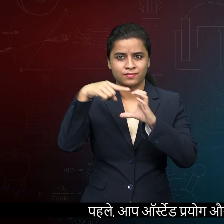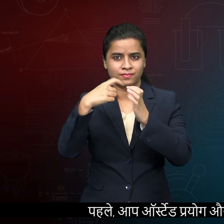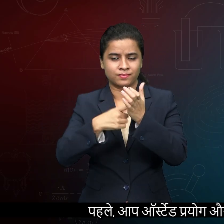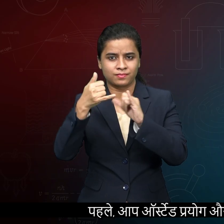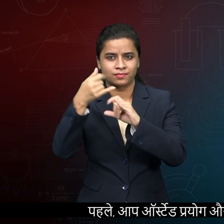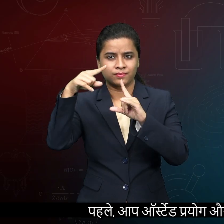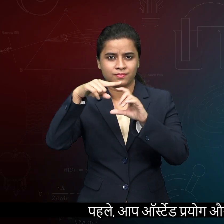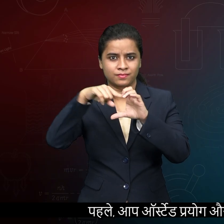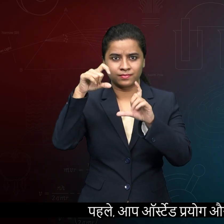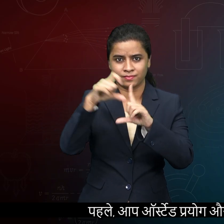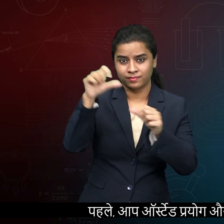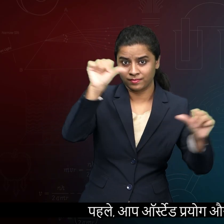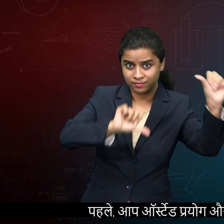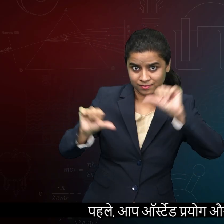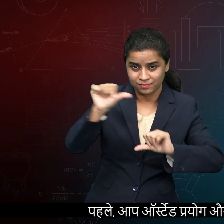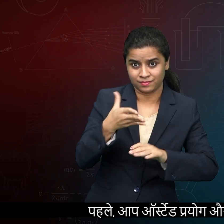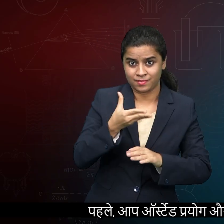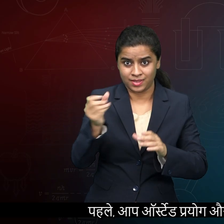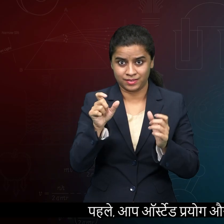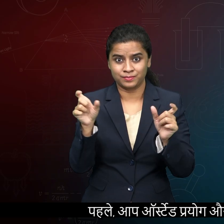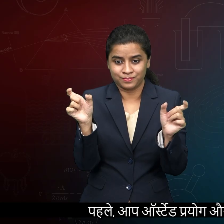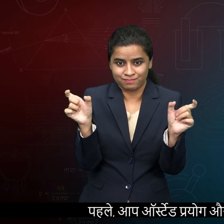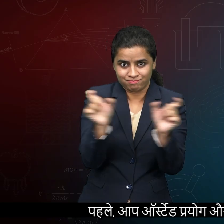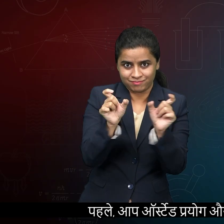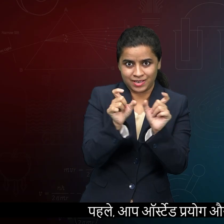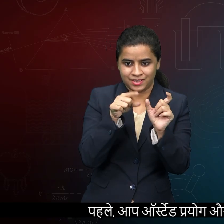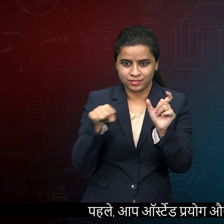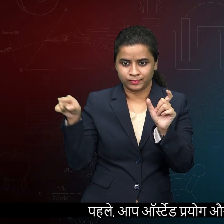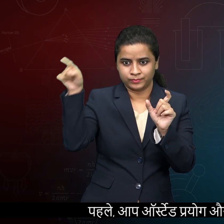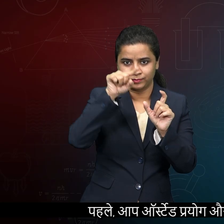और चुंबकीय क्षेत्र लाइनों के बारे में पढ़ चुके हैं।